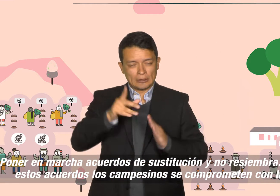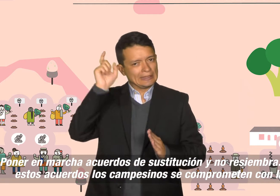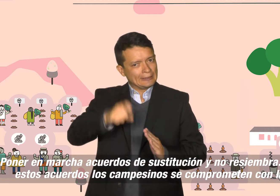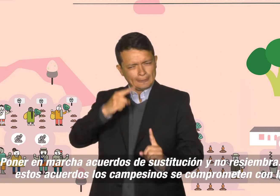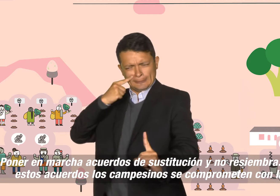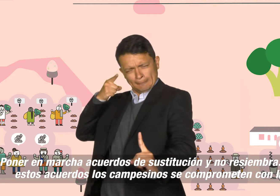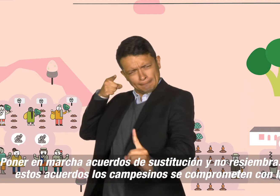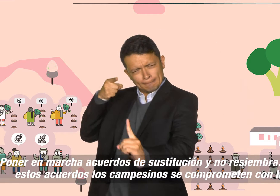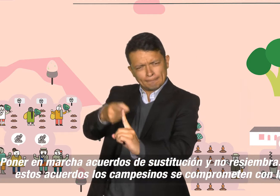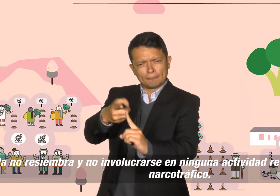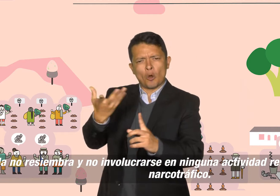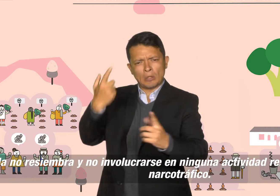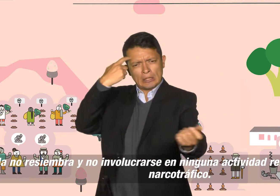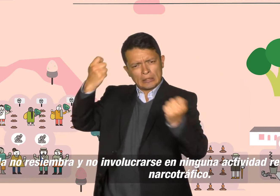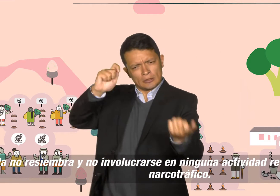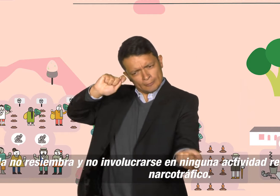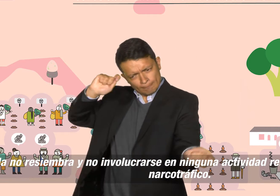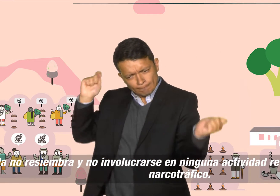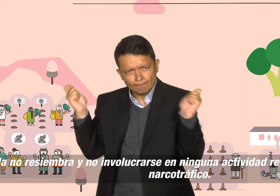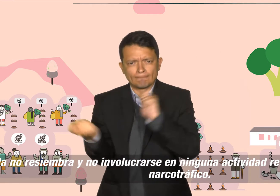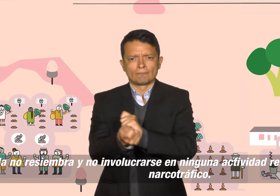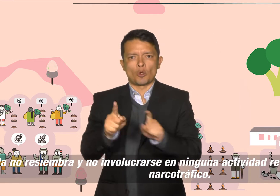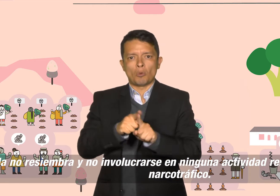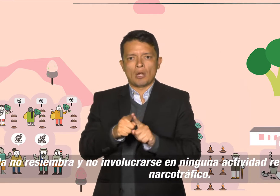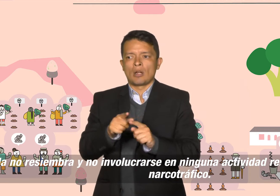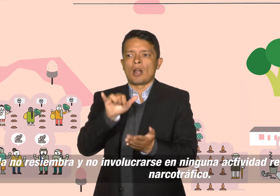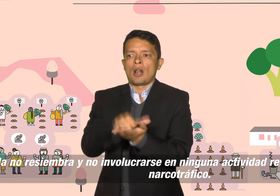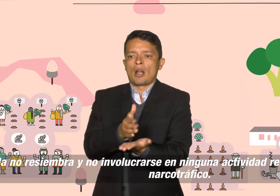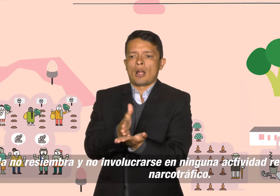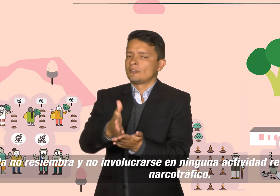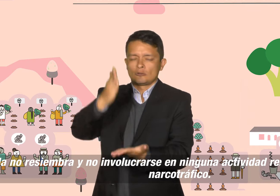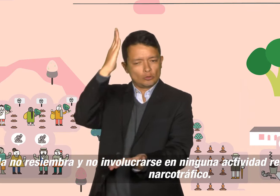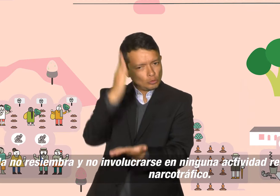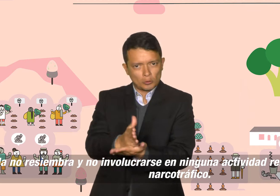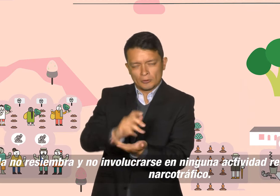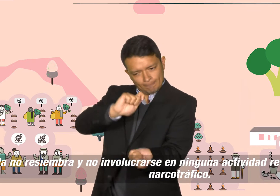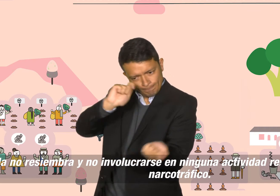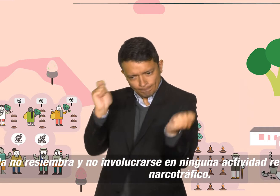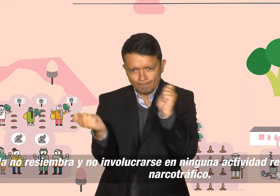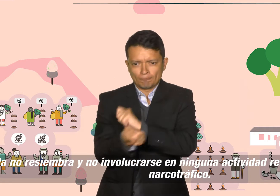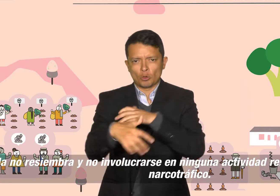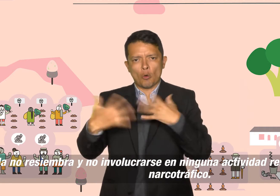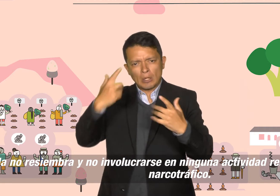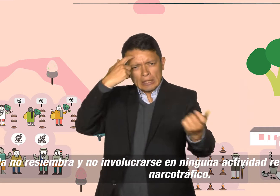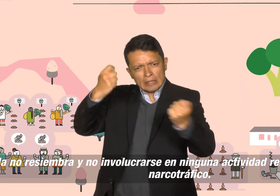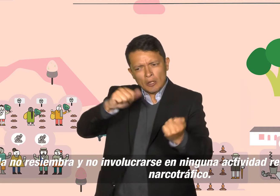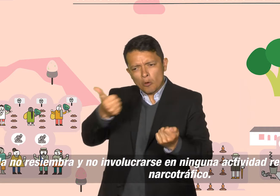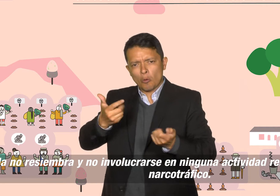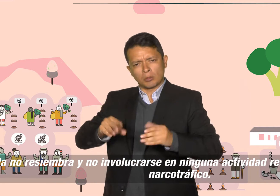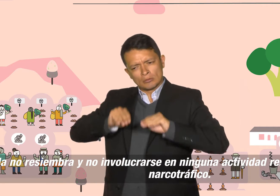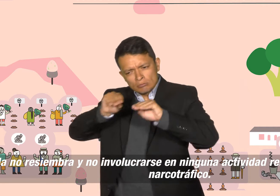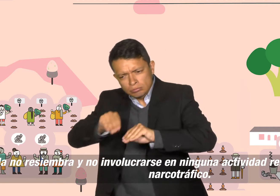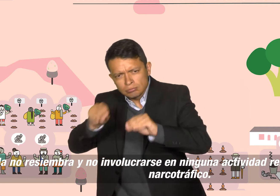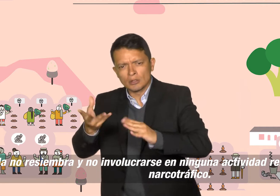la sustitución la no resiembra y no involucrarse en ninguna actividad relacionada con el narcotráfico